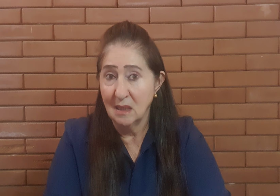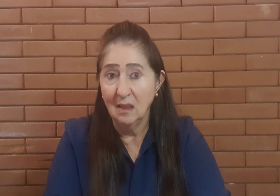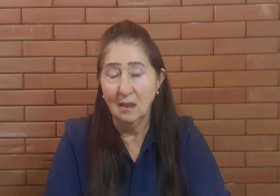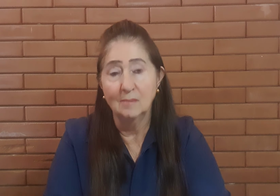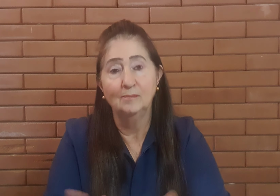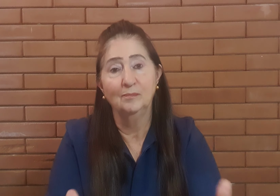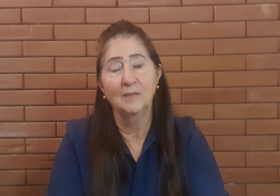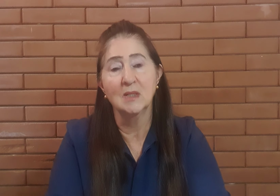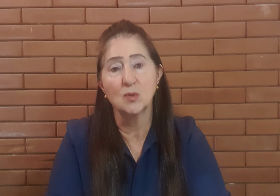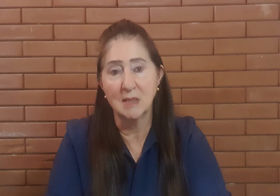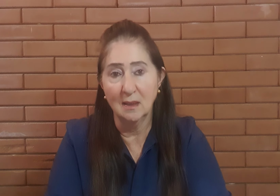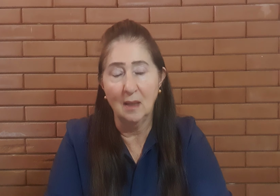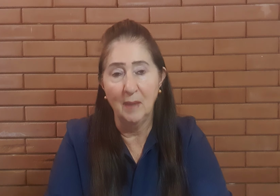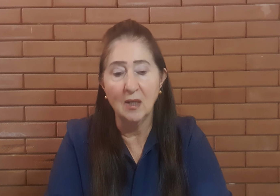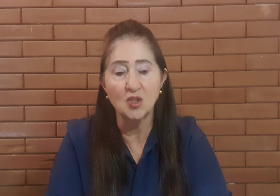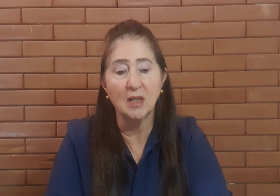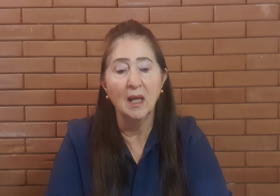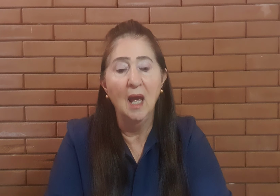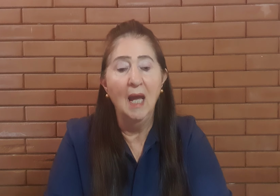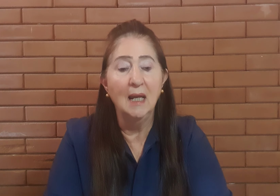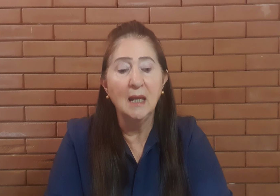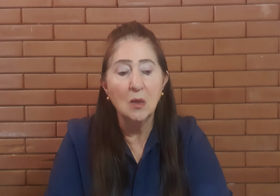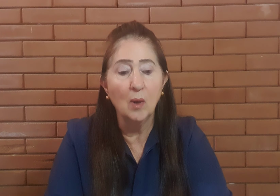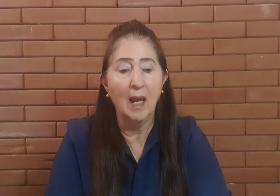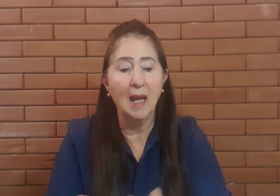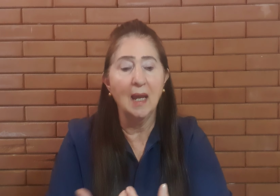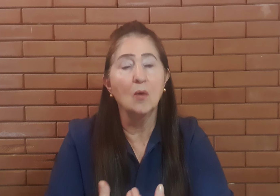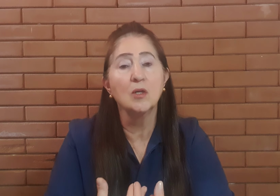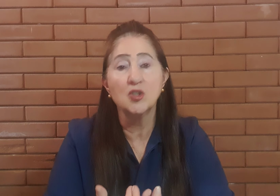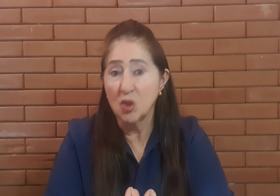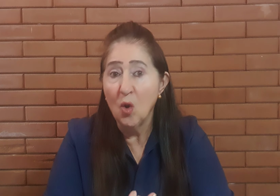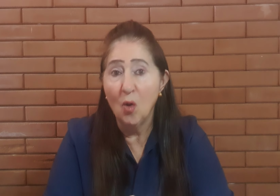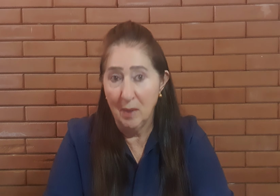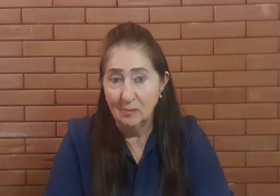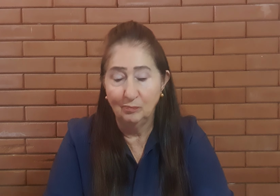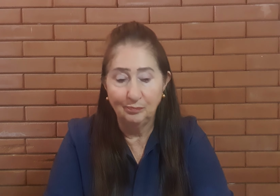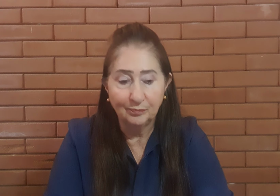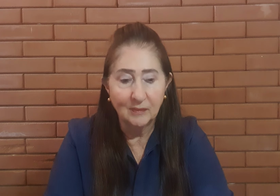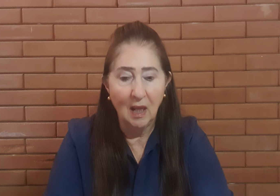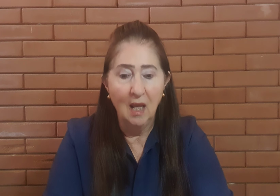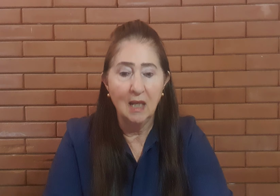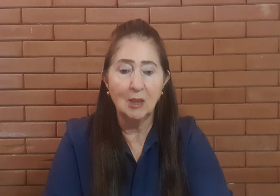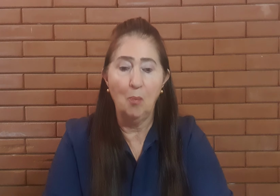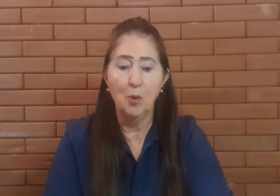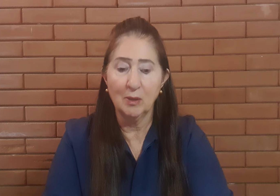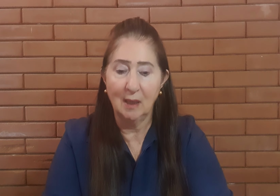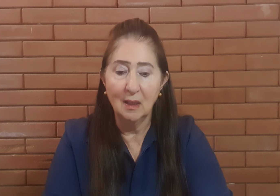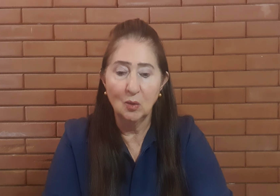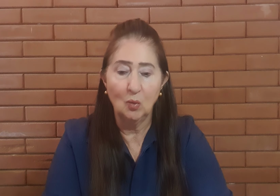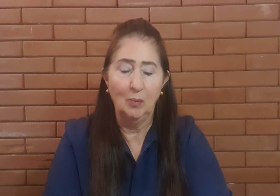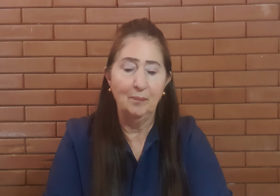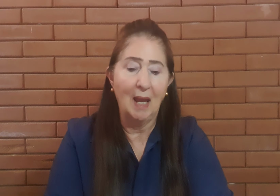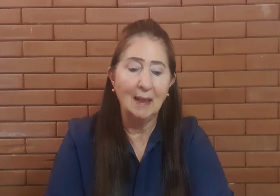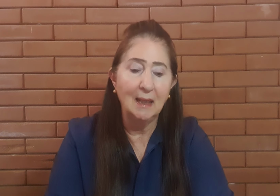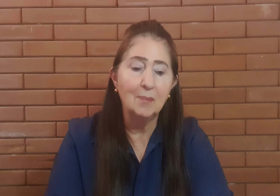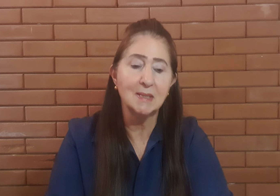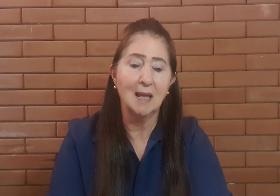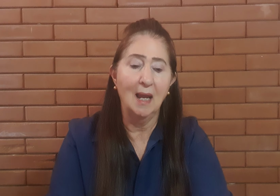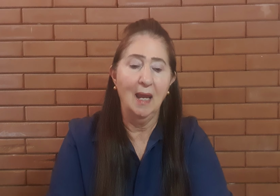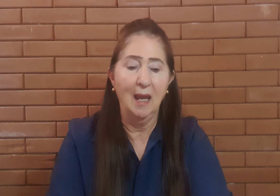Assim, sucintamente, né? Língua, ela é um idioma. Então, portanto, a Libras, ela é